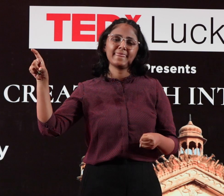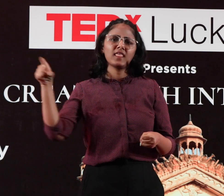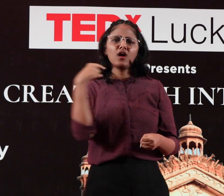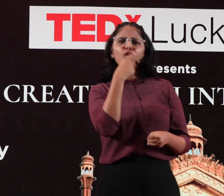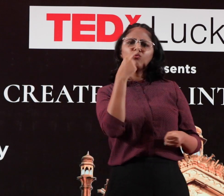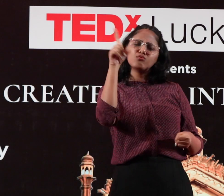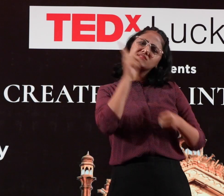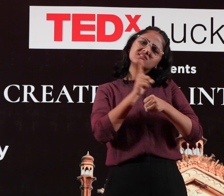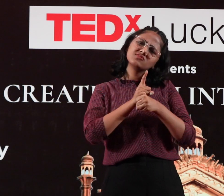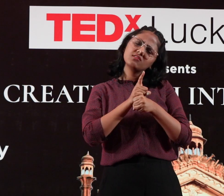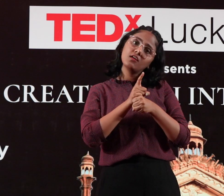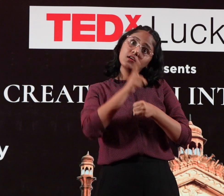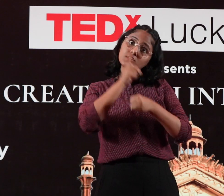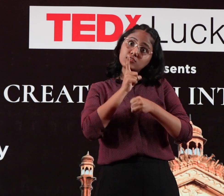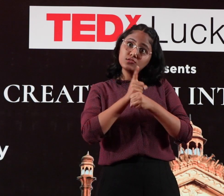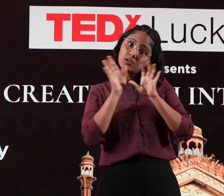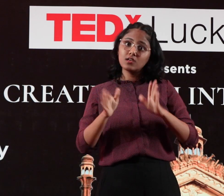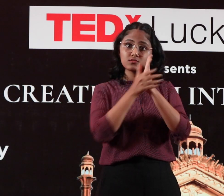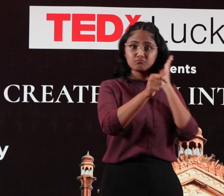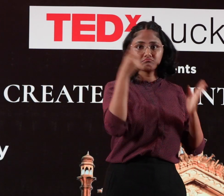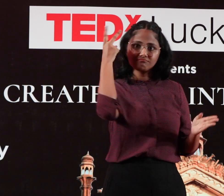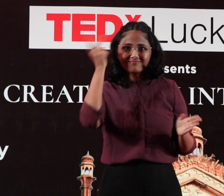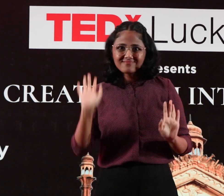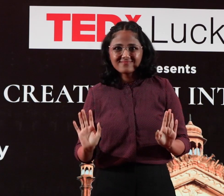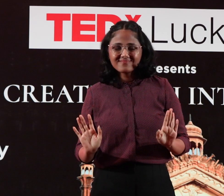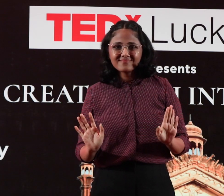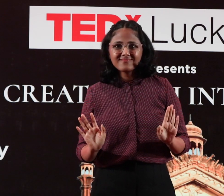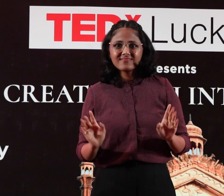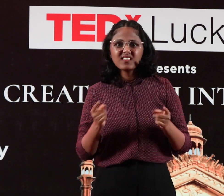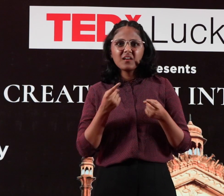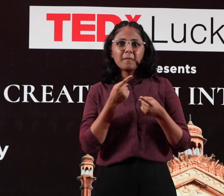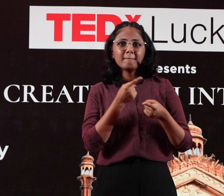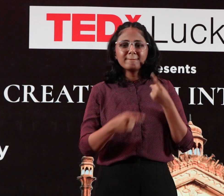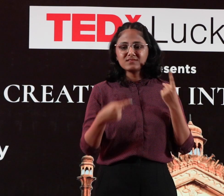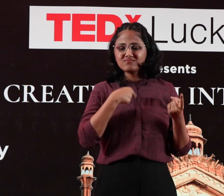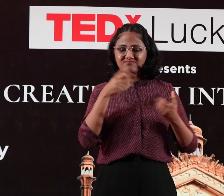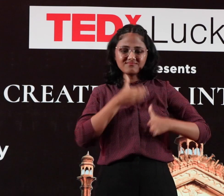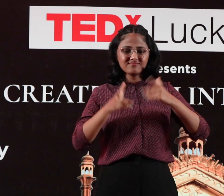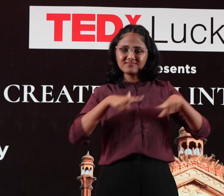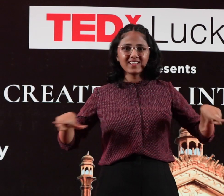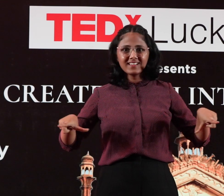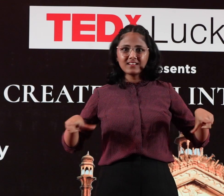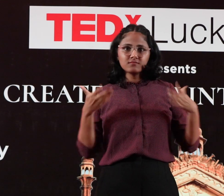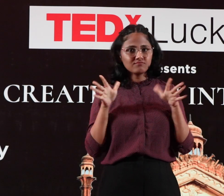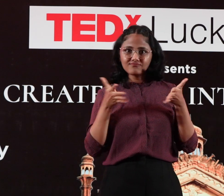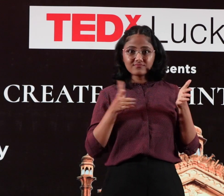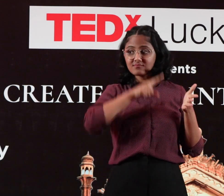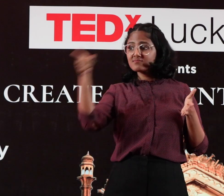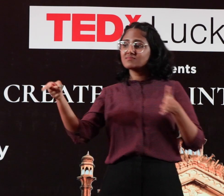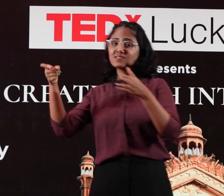knows everything. Yes, that's the teacher. मुझे साइन लैंग्वेज नहीं आती थी और एक तरफ बच्चे थे जिनको सब्जेक्ट नहीं आता